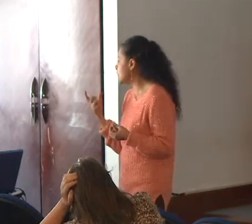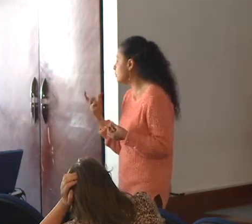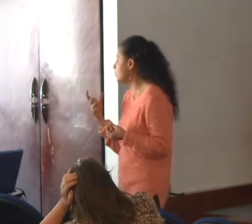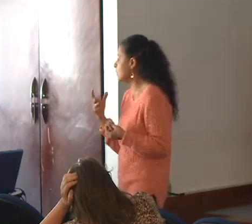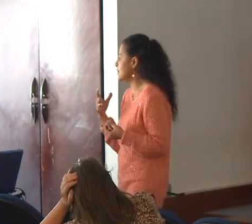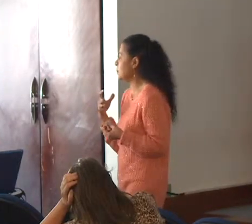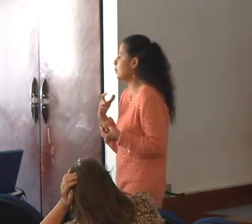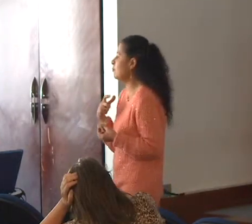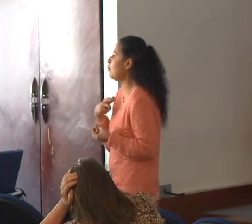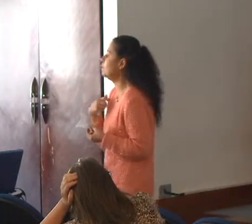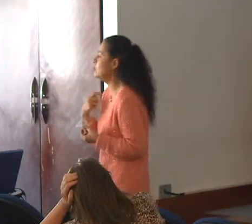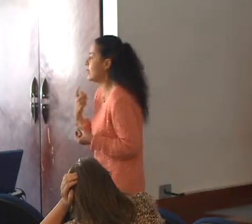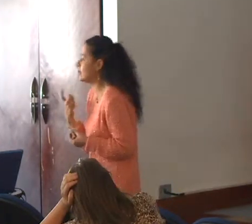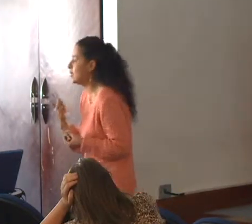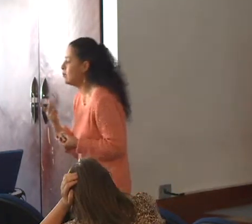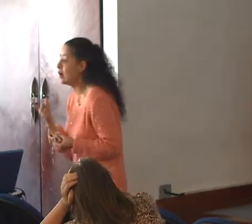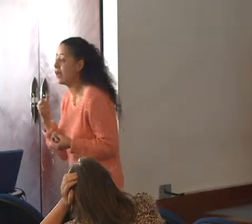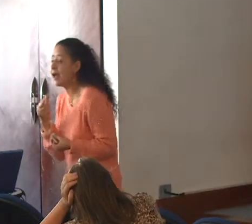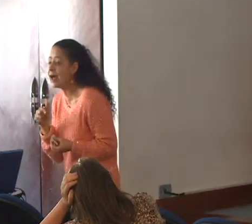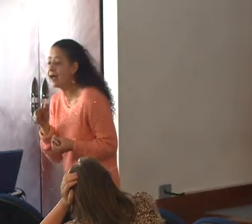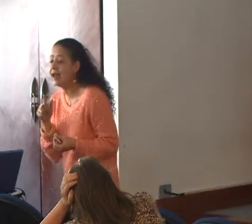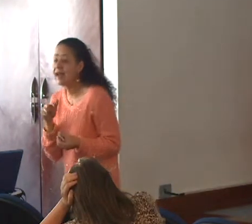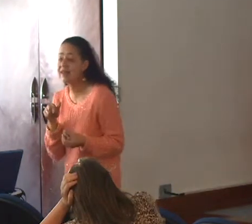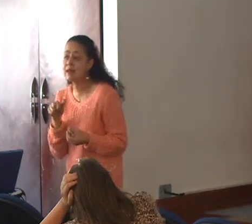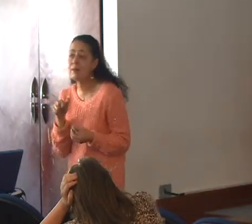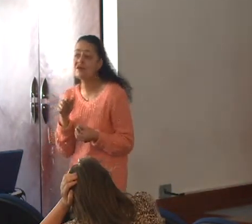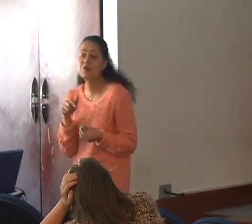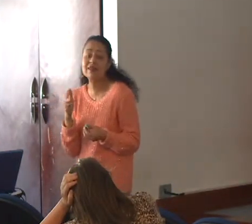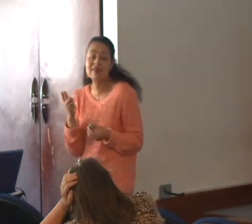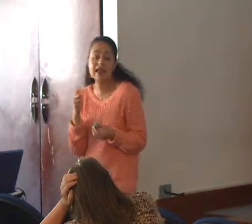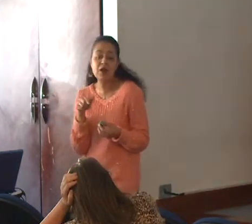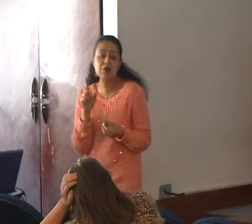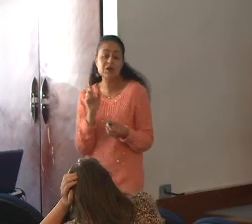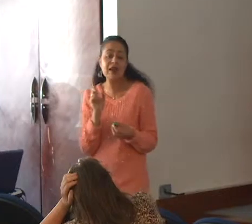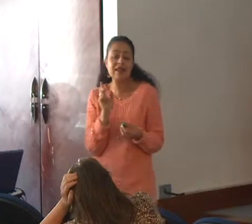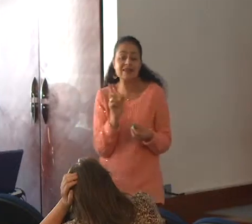tipo persuasivo, de tipo formulativo,